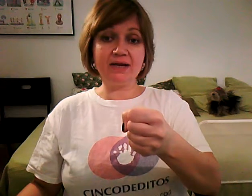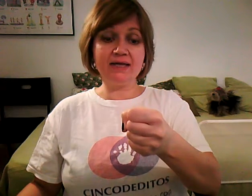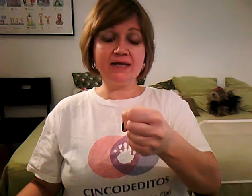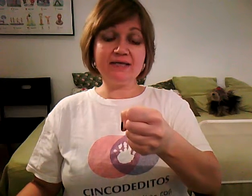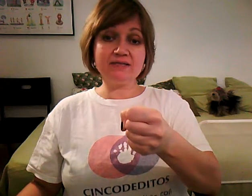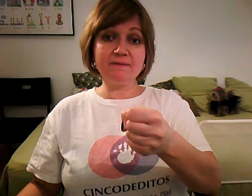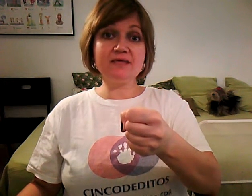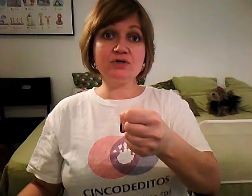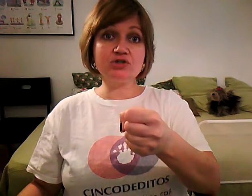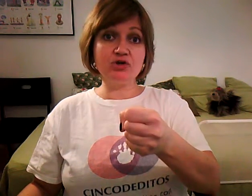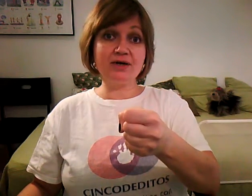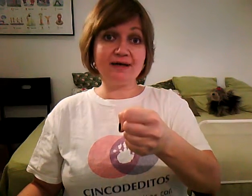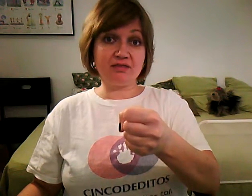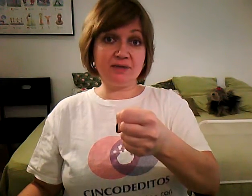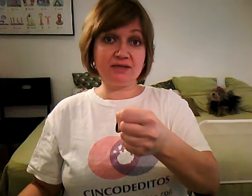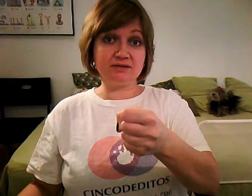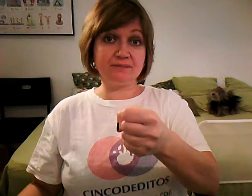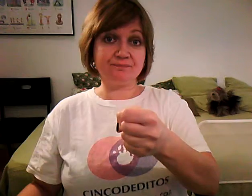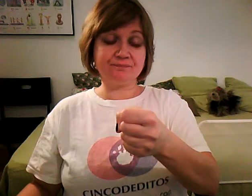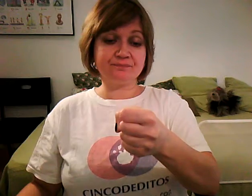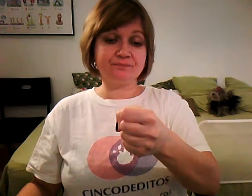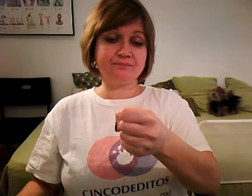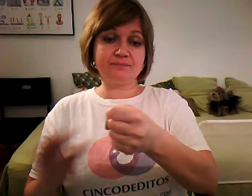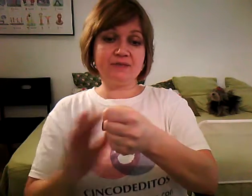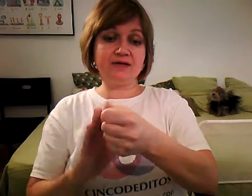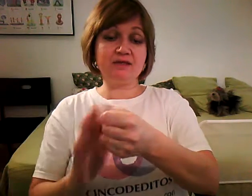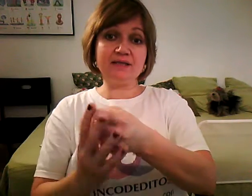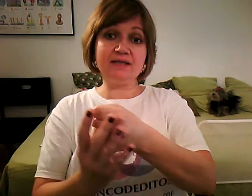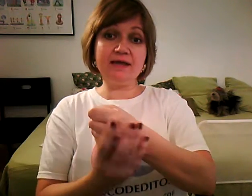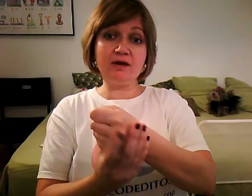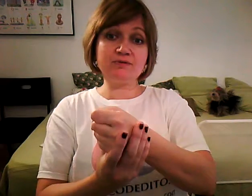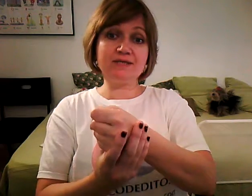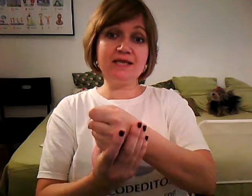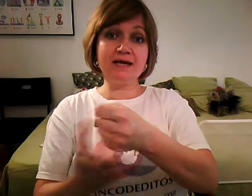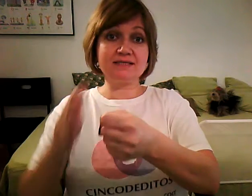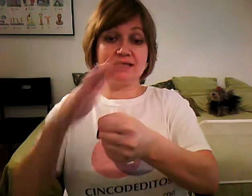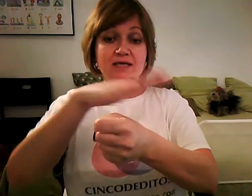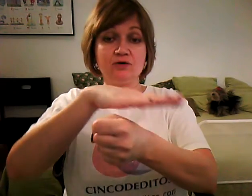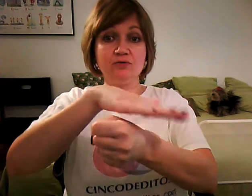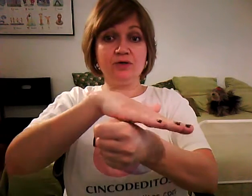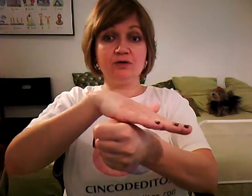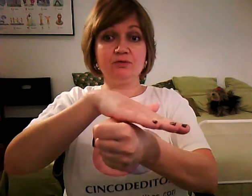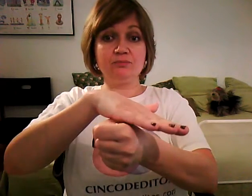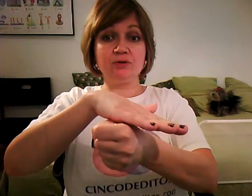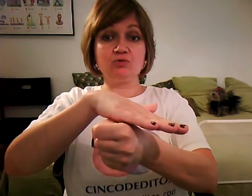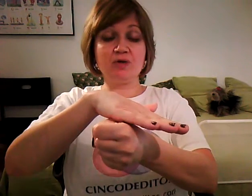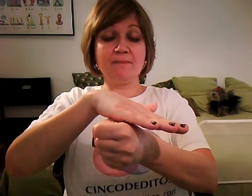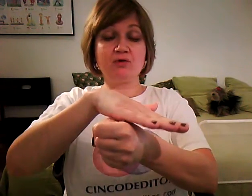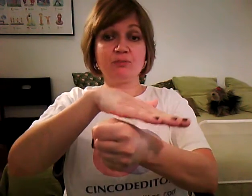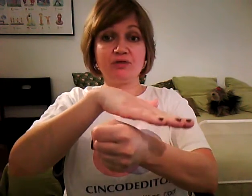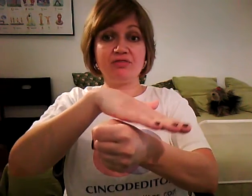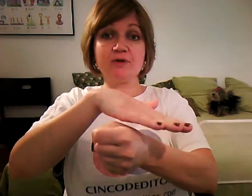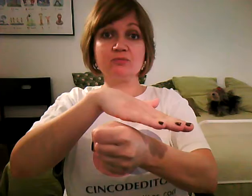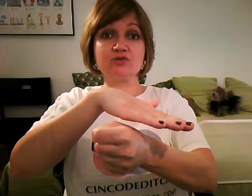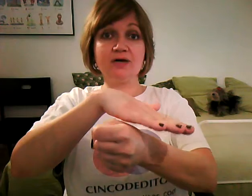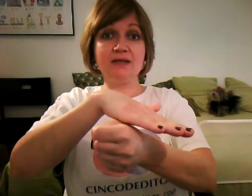¿vale? Este va a ser nuestro recipiente. El recipiente. Y ahora vamos a indicar que está lleno. Ponemos una mano por encima como si fuera la